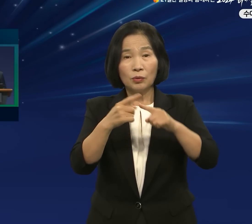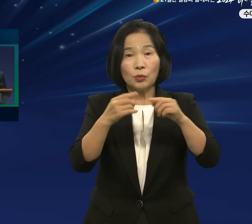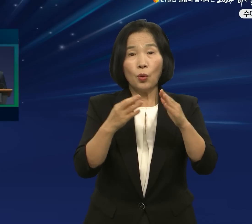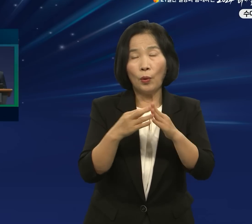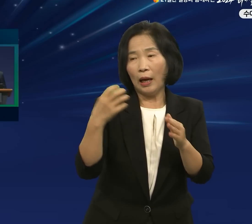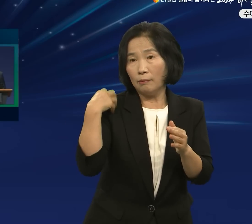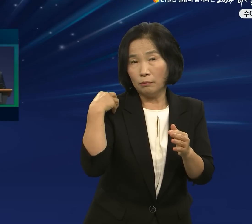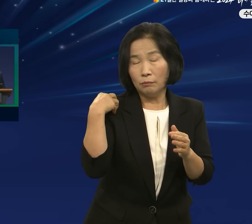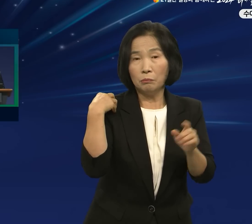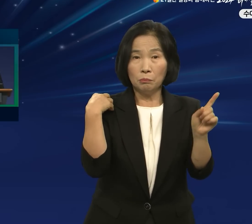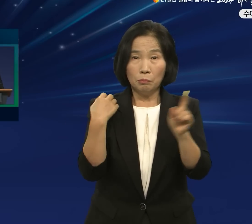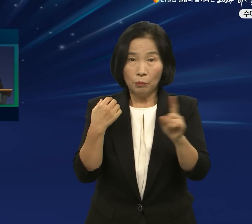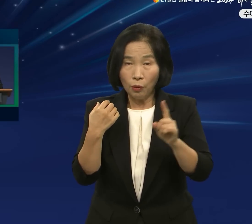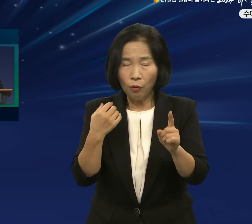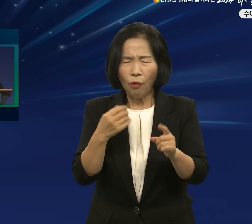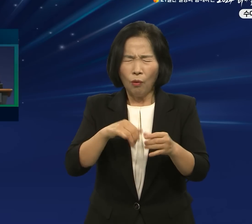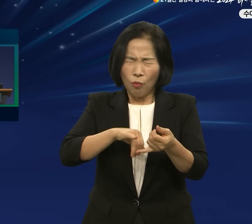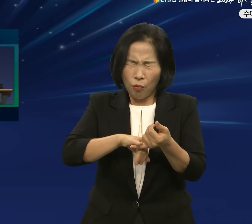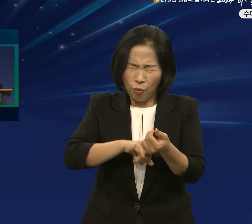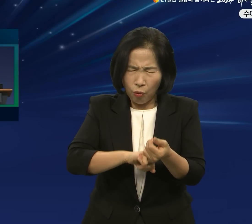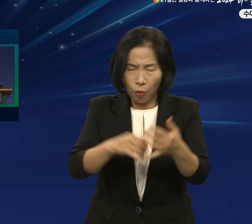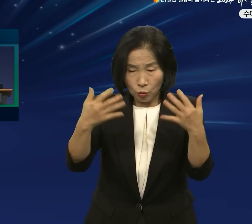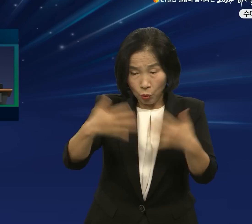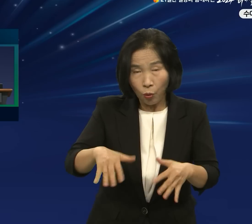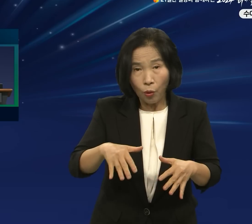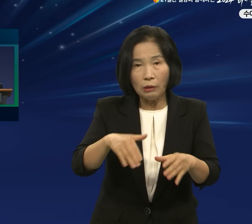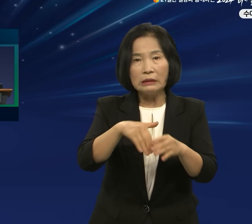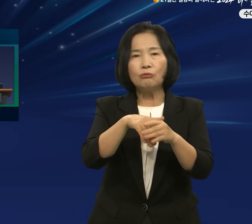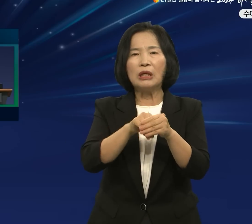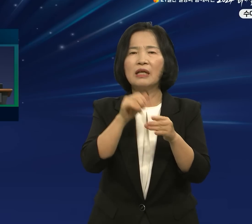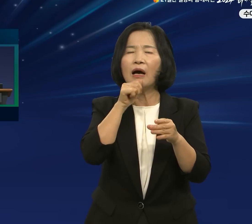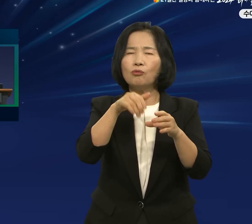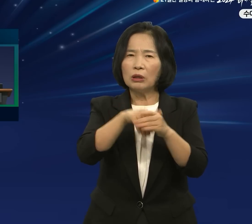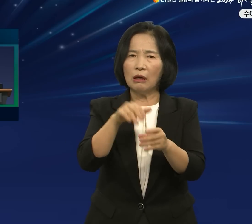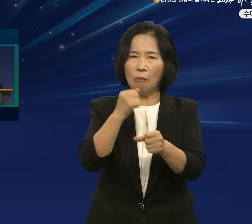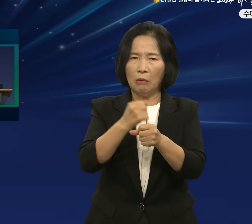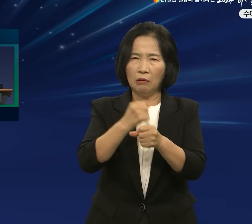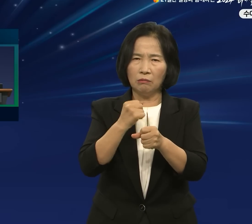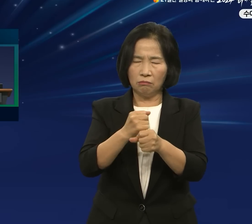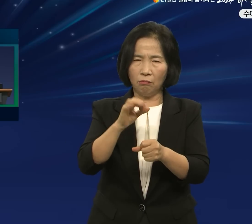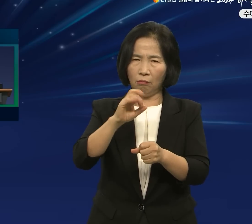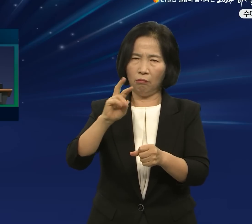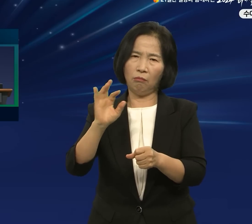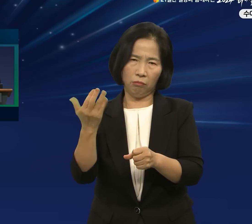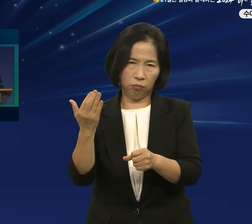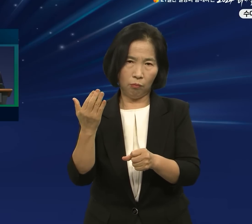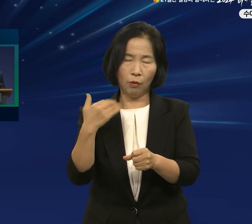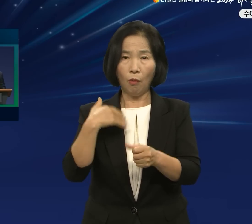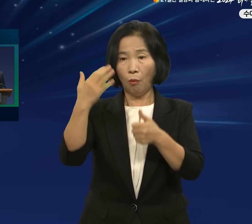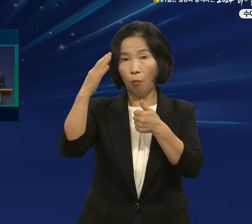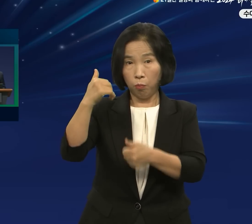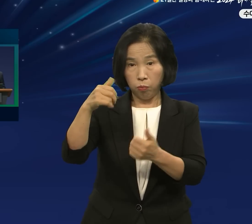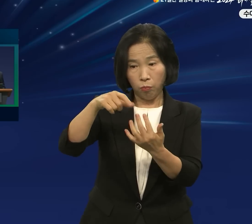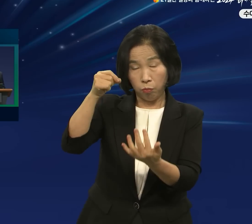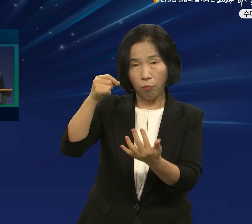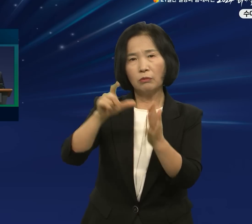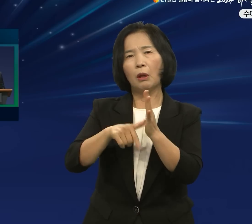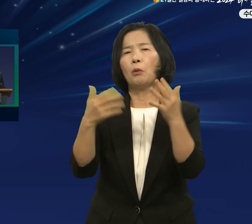때 시골에서 된장을 만드는 것을 한두 번 본 것도 같고 어렴풋한 그런 기억이 있습니다.